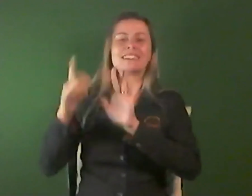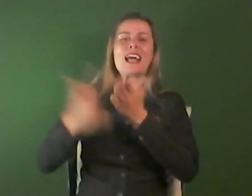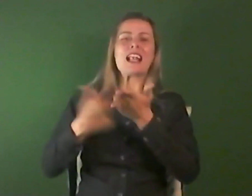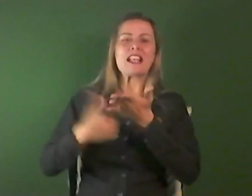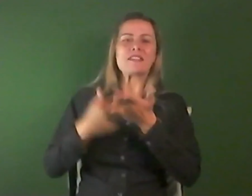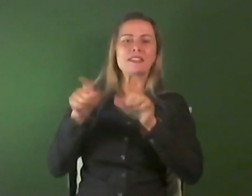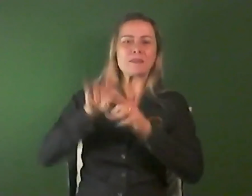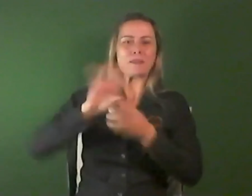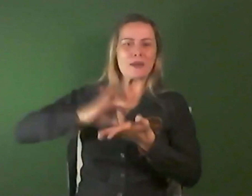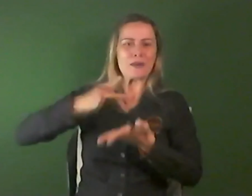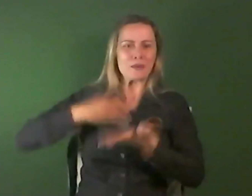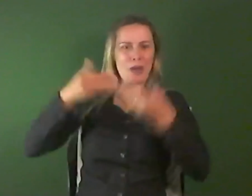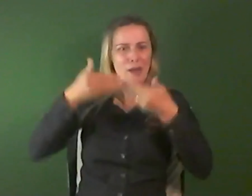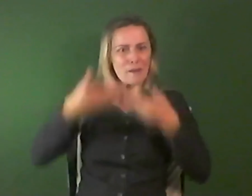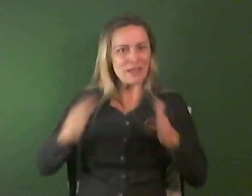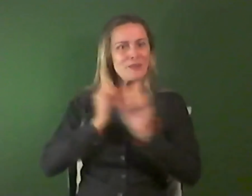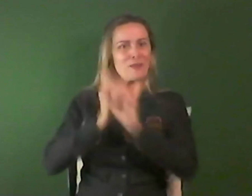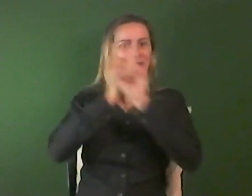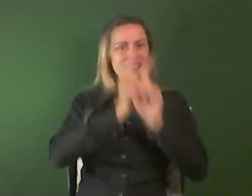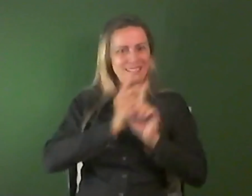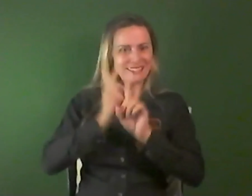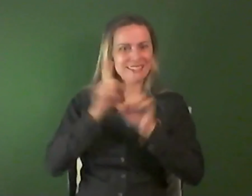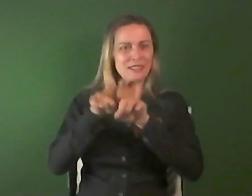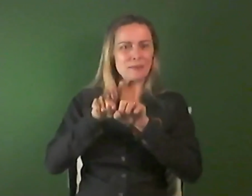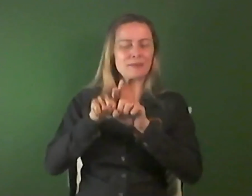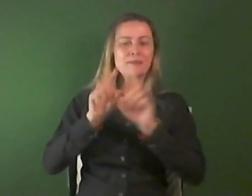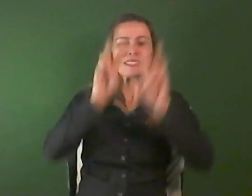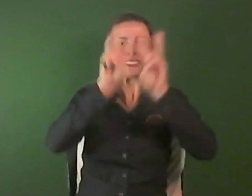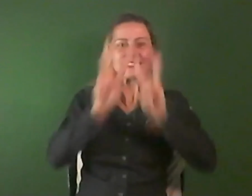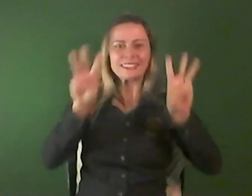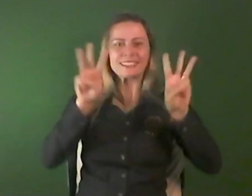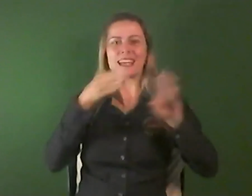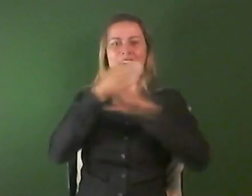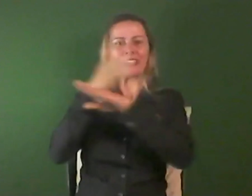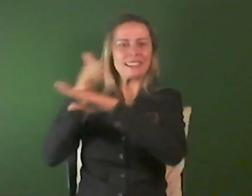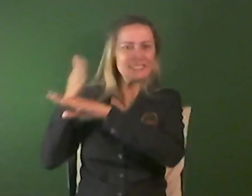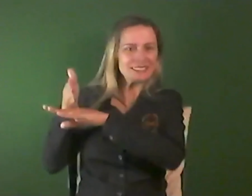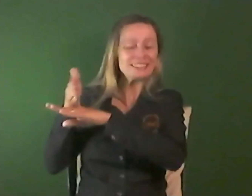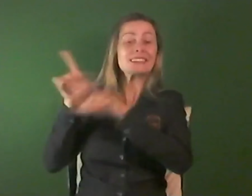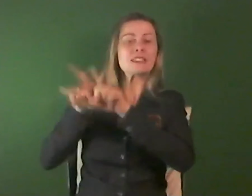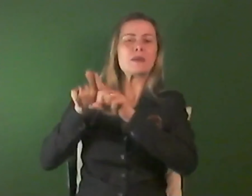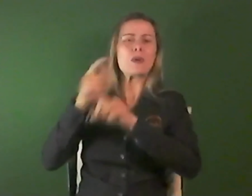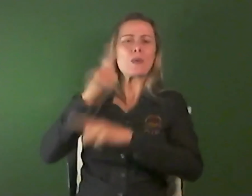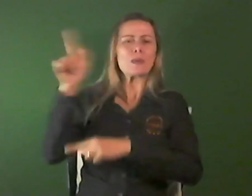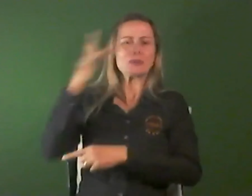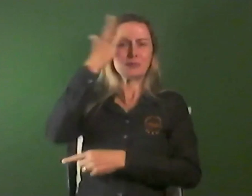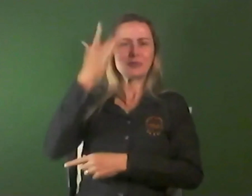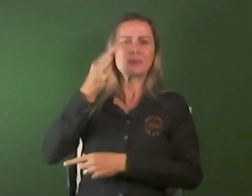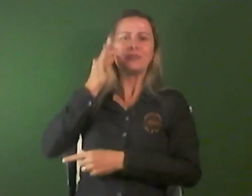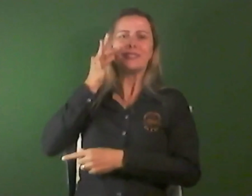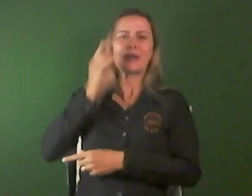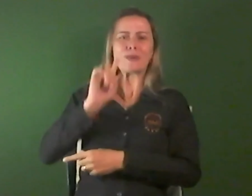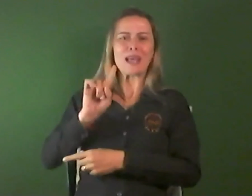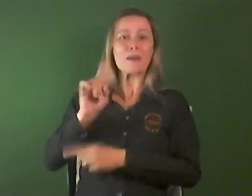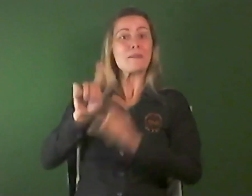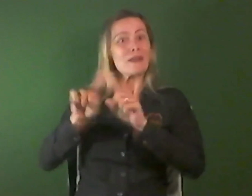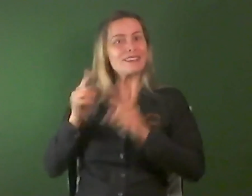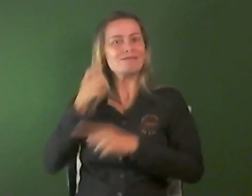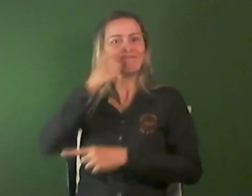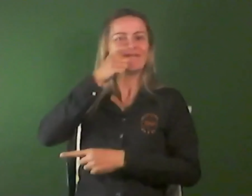continua aberto, então visitem o site para ver essas outras questões que não foram presenciais, mas que continuam lá.